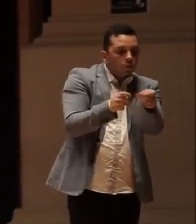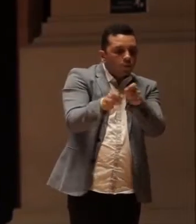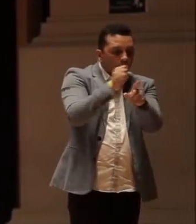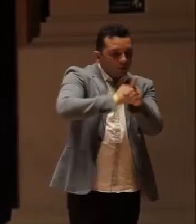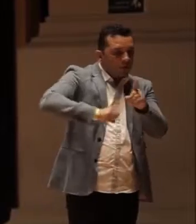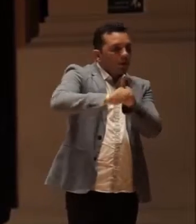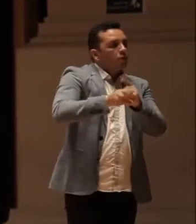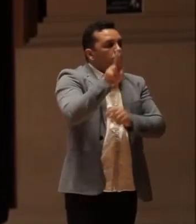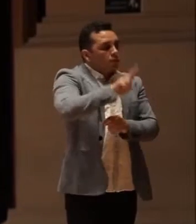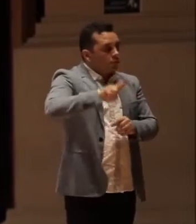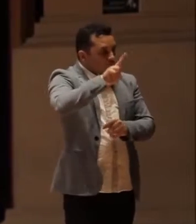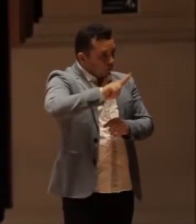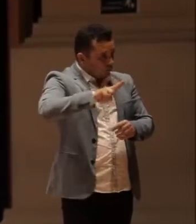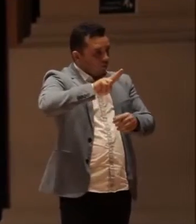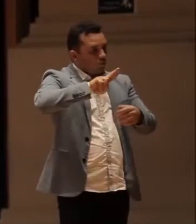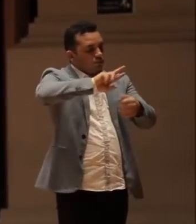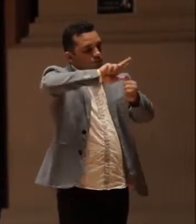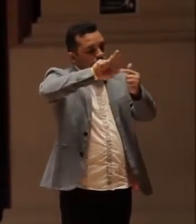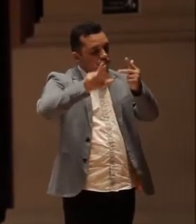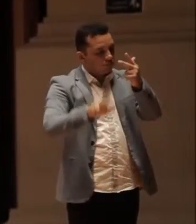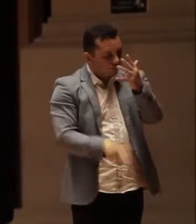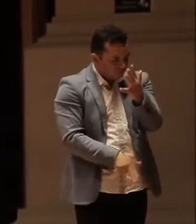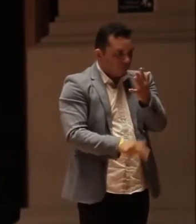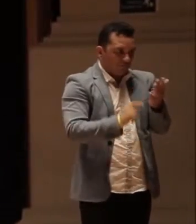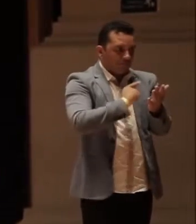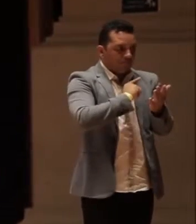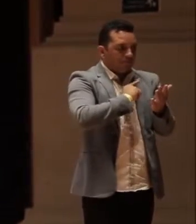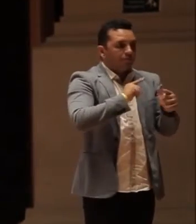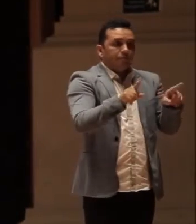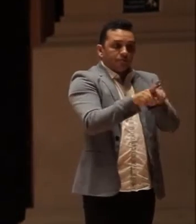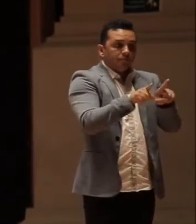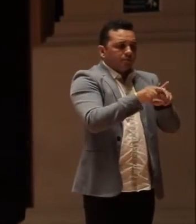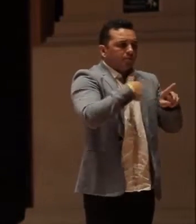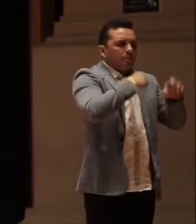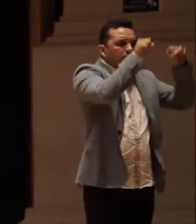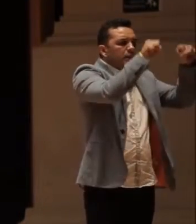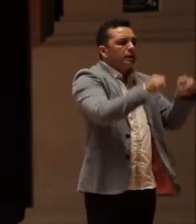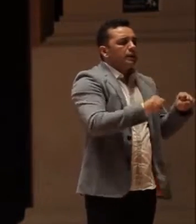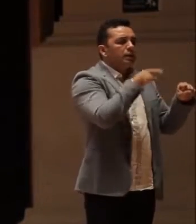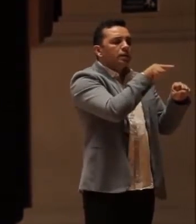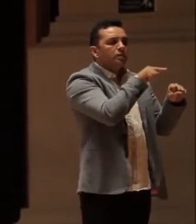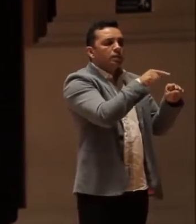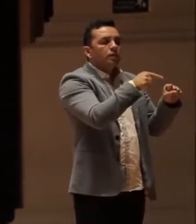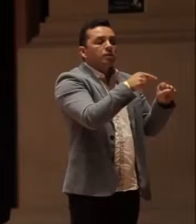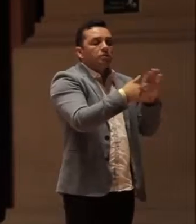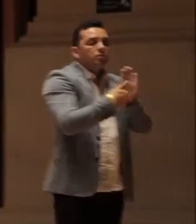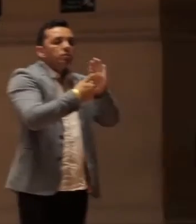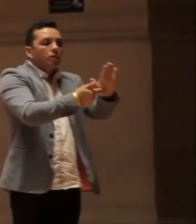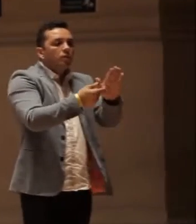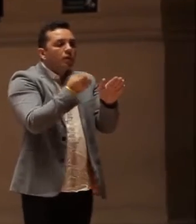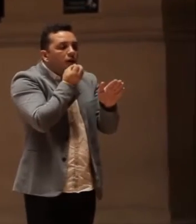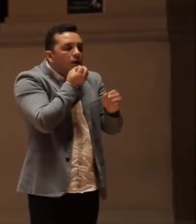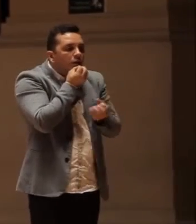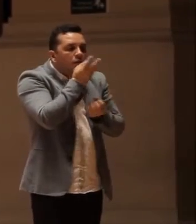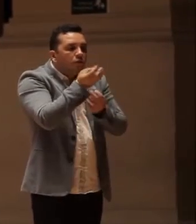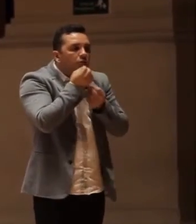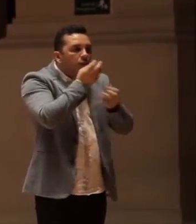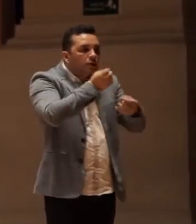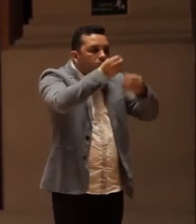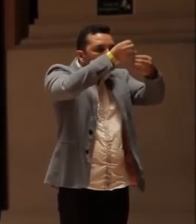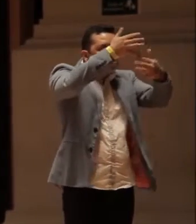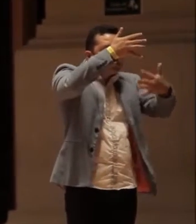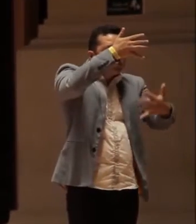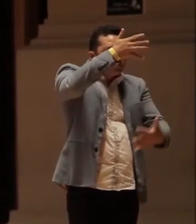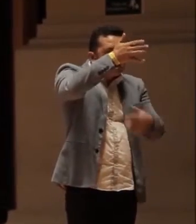recursos. Esse sistema também oferece serviços de busca de dados